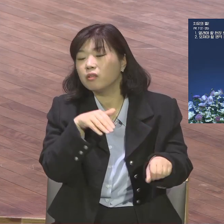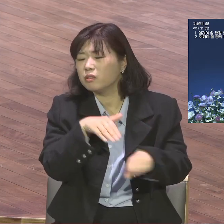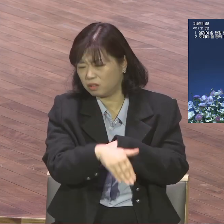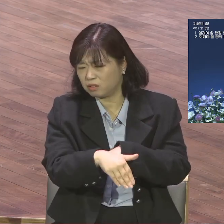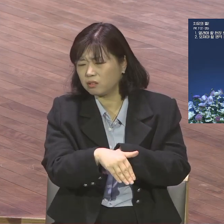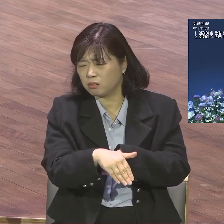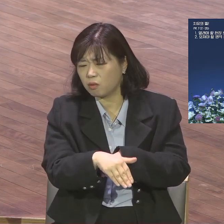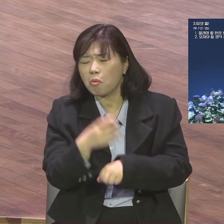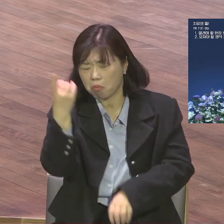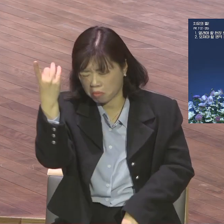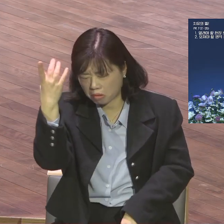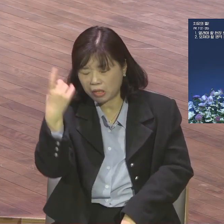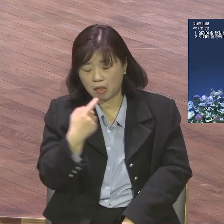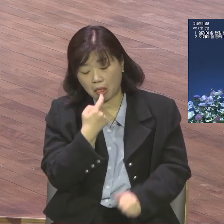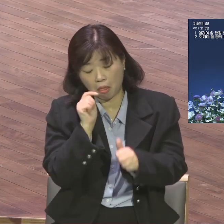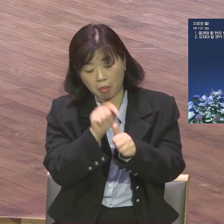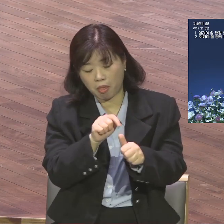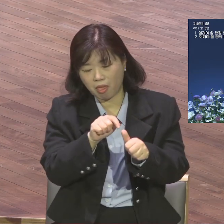그렇게 하십니다.